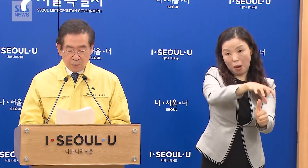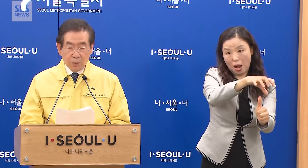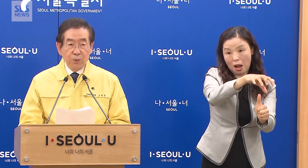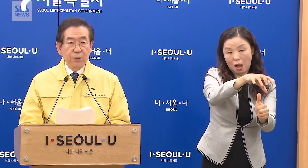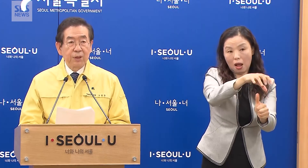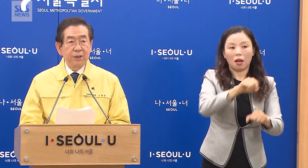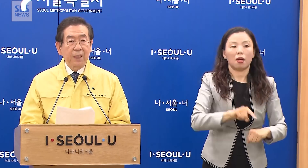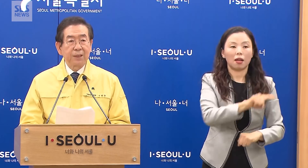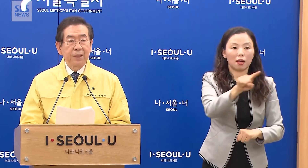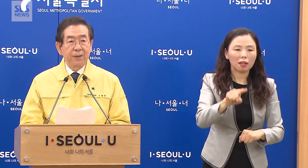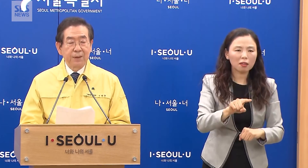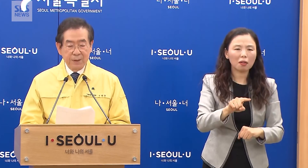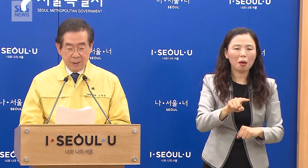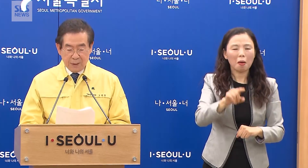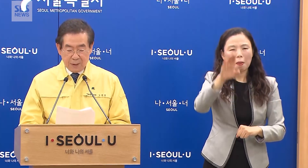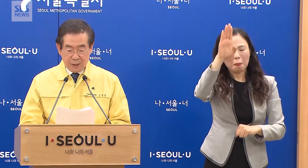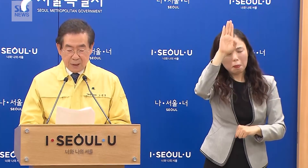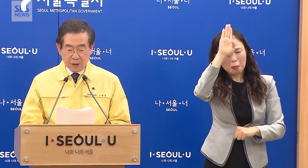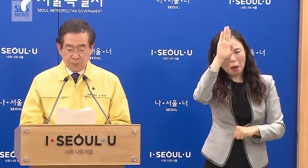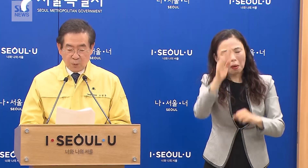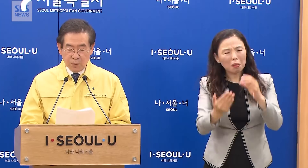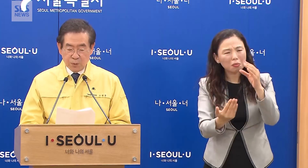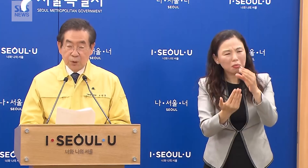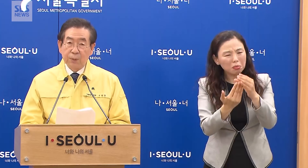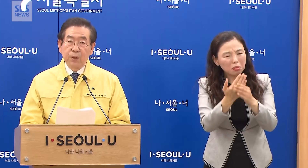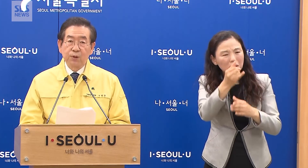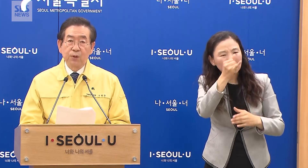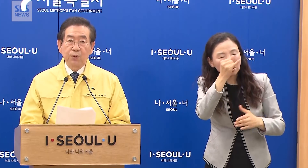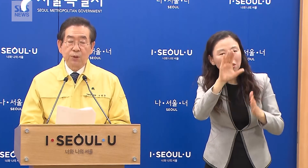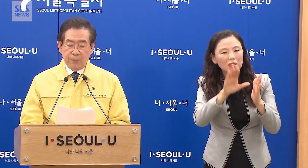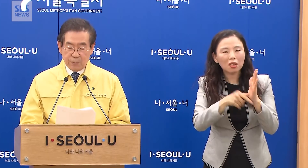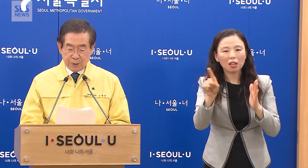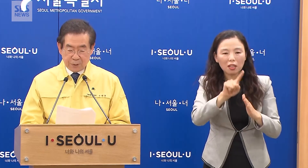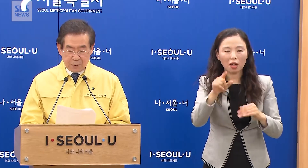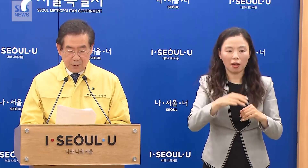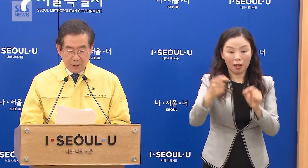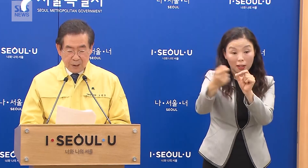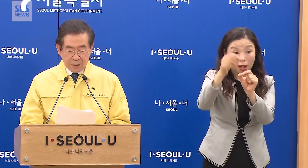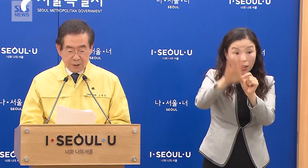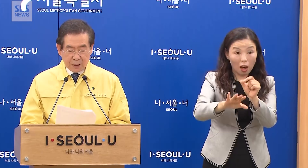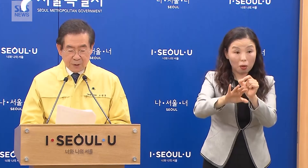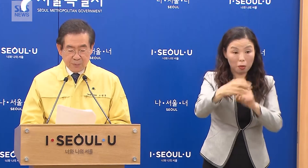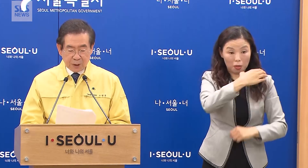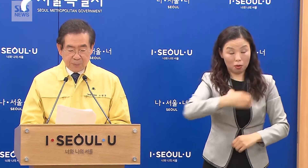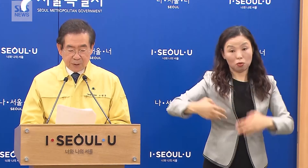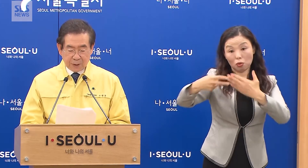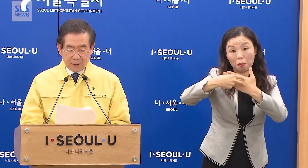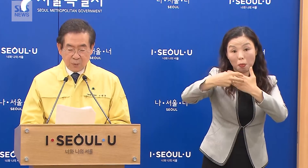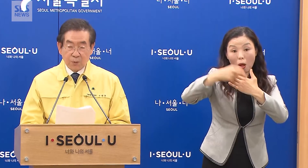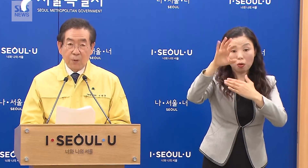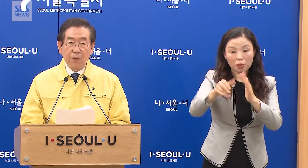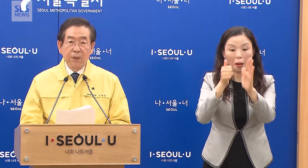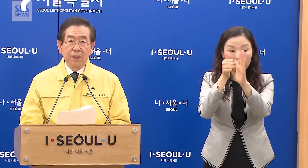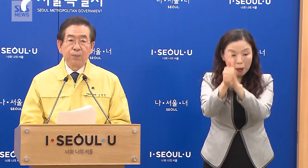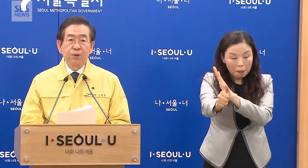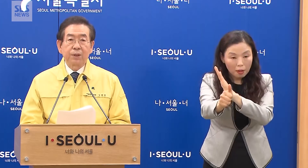또 유 정상 시에는 인근 보건소 성별 진료소를 방문해서 진단 검사를 받으라는